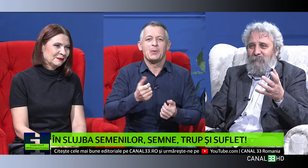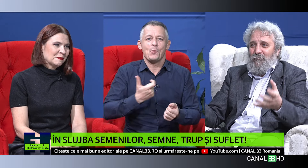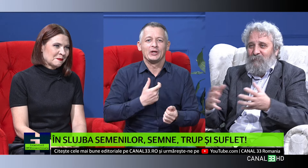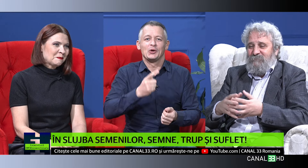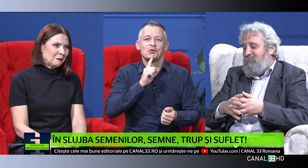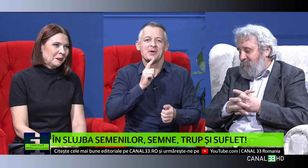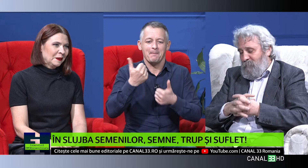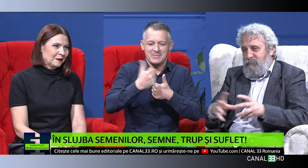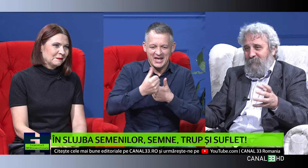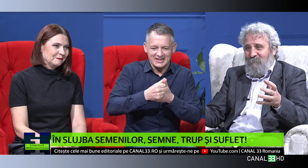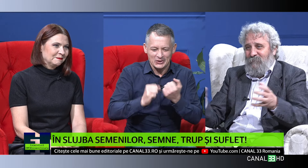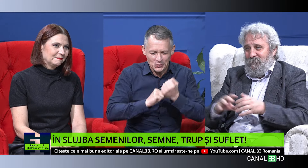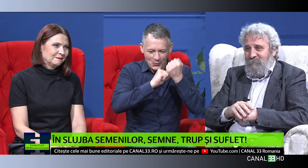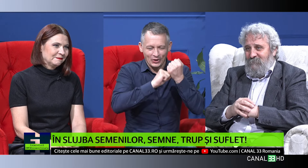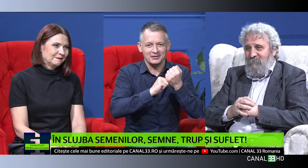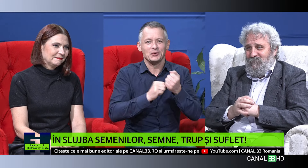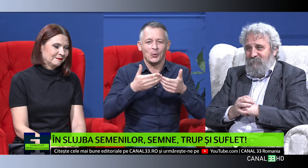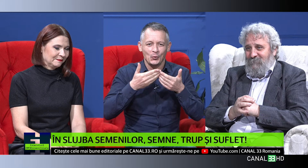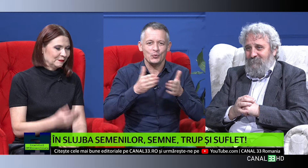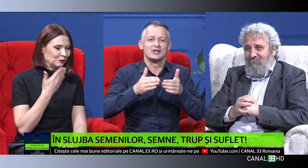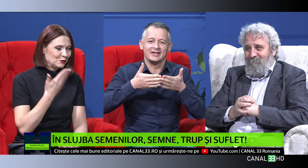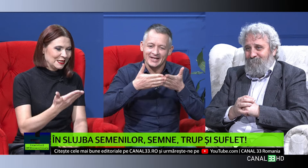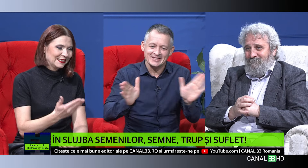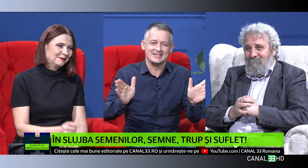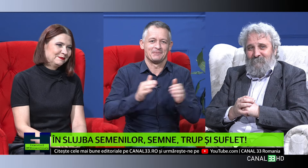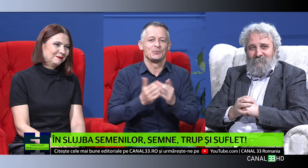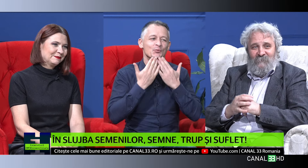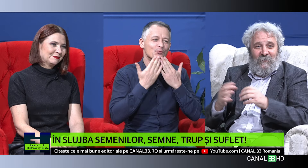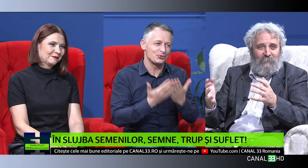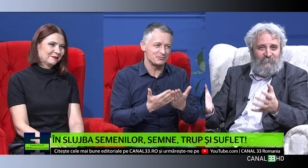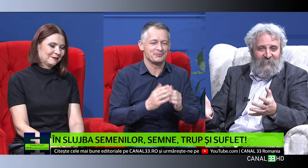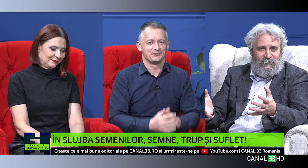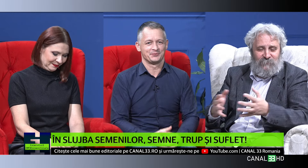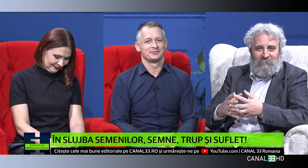prietenie, suport, ușile vă sunt deschise. Mulțumesc! Vă salut mulțumesc. Cu dragi